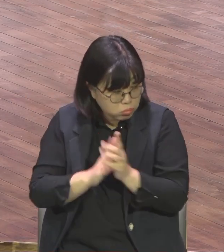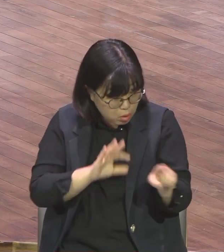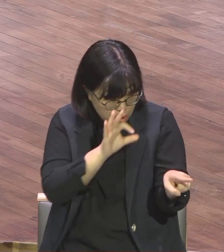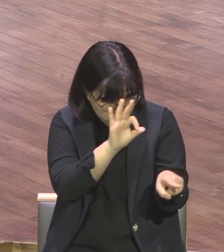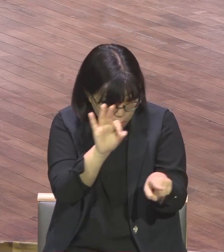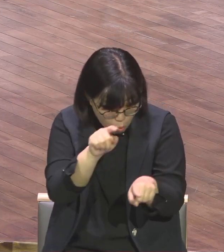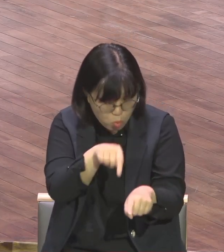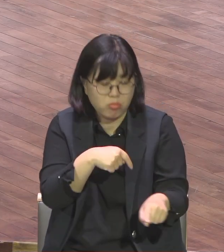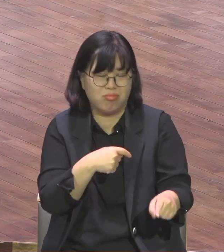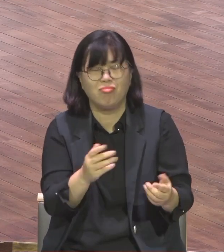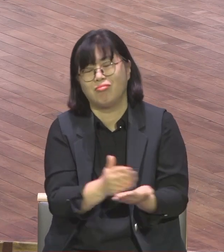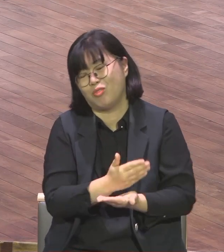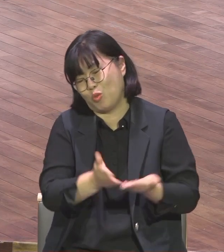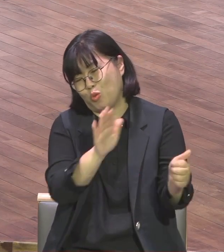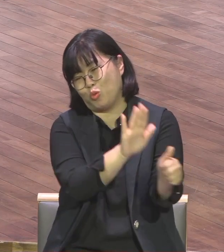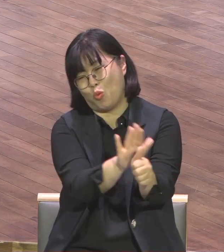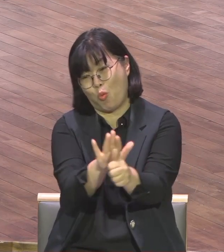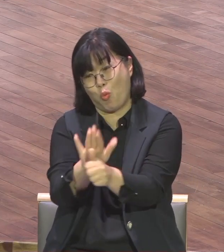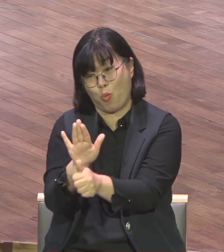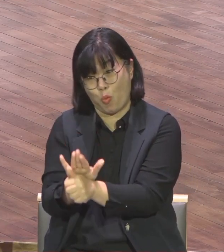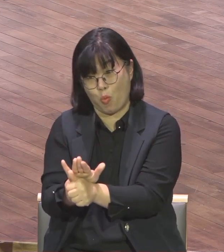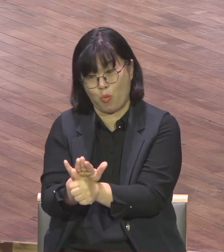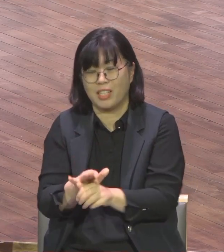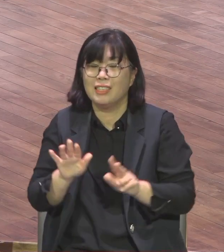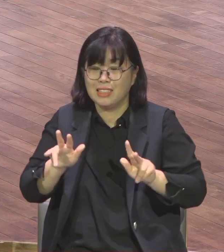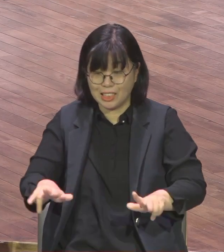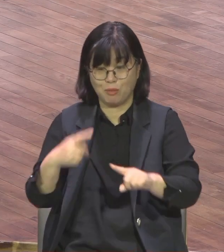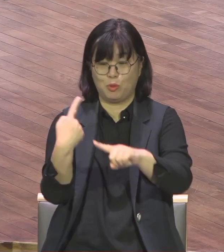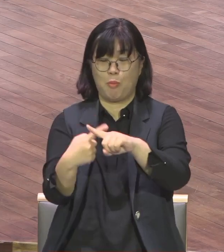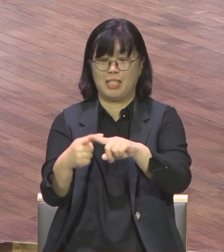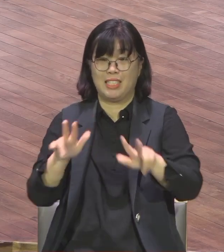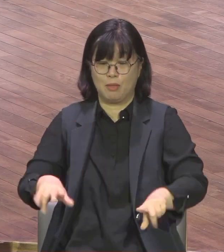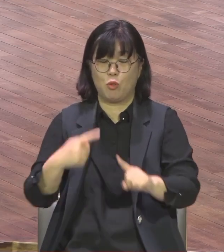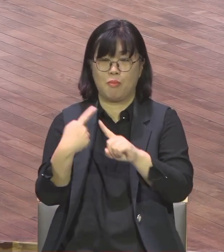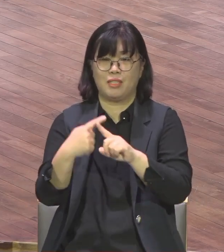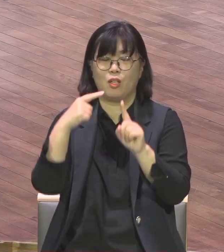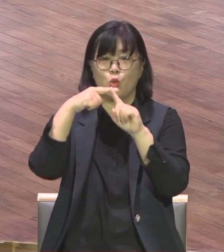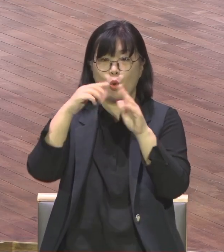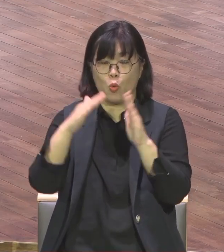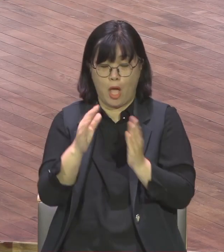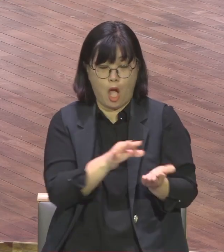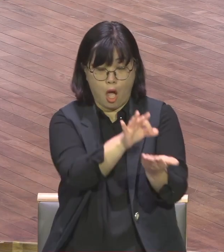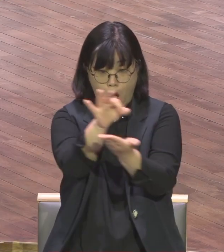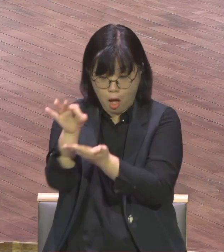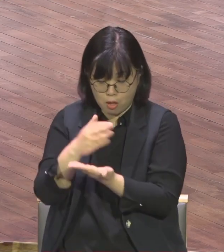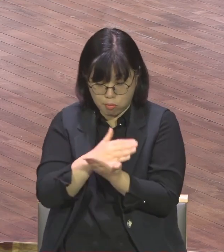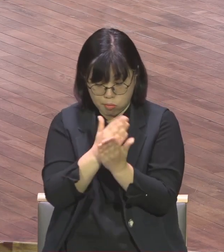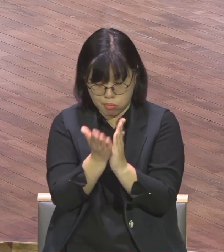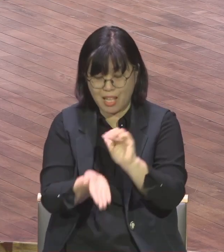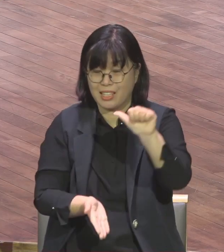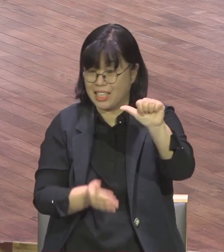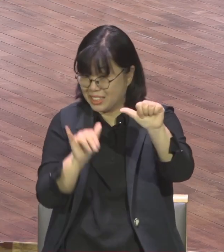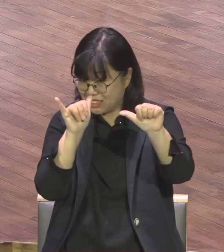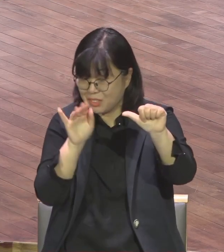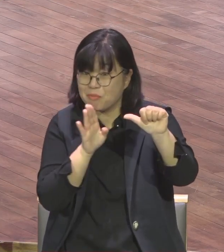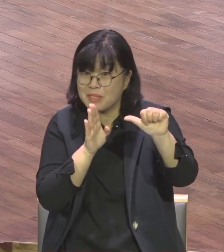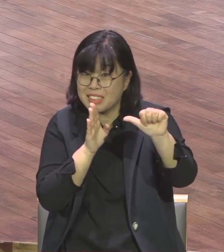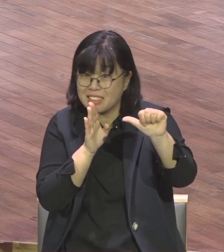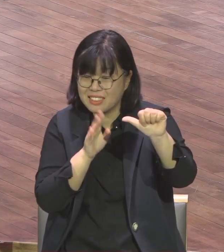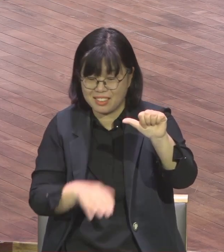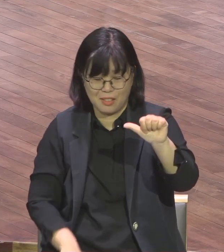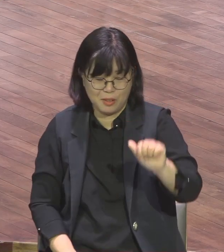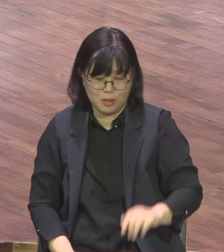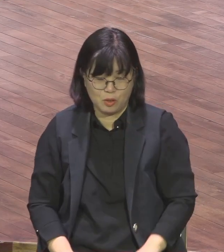헌금들이 쫙 있잖아요. 최소한도 5대 항목으로. 만약 누군가를 내가 도와주고 싶다 할 때는요, 직접 도움 안